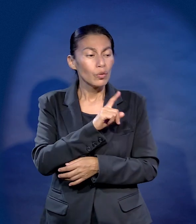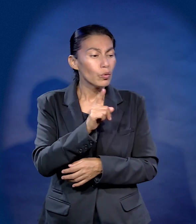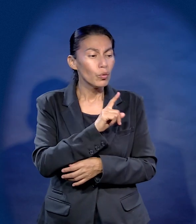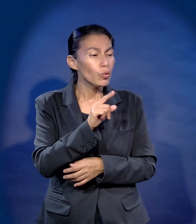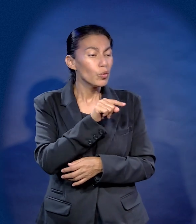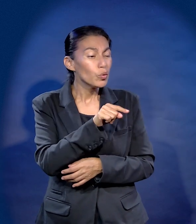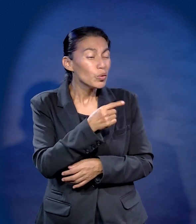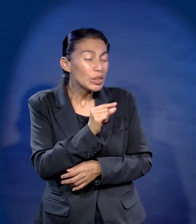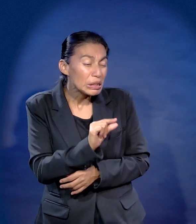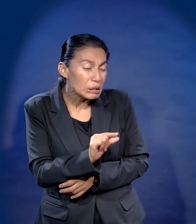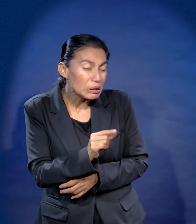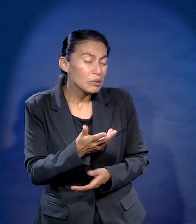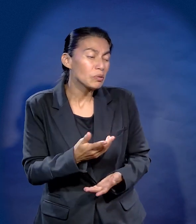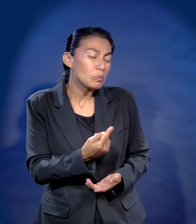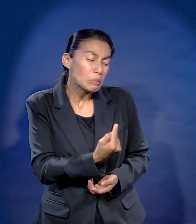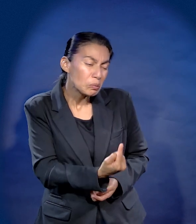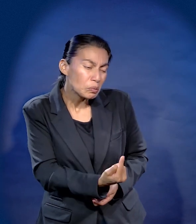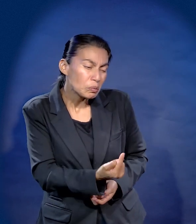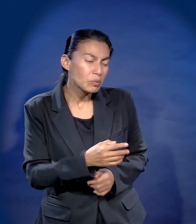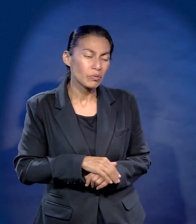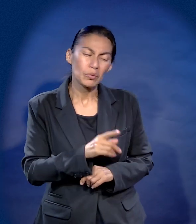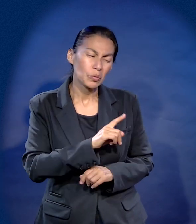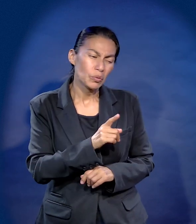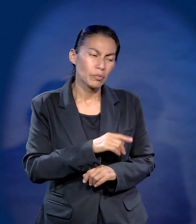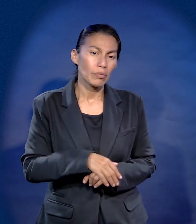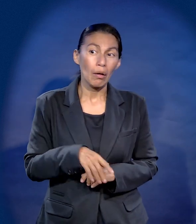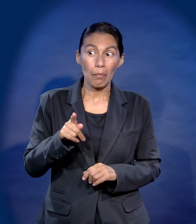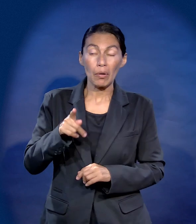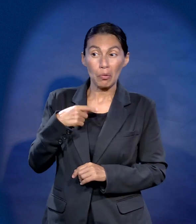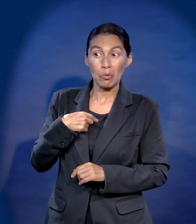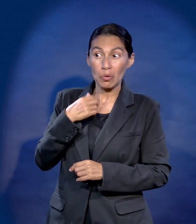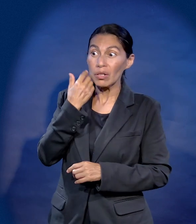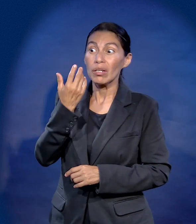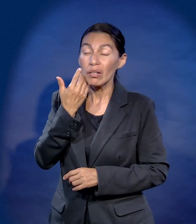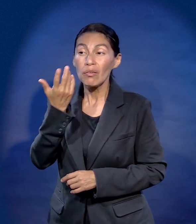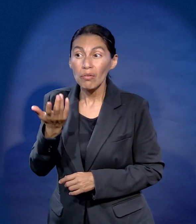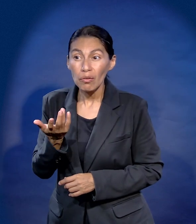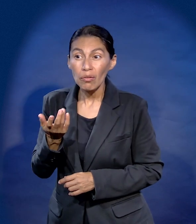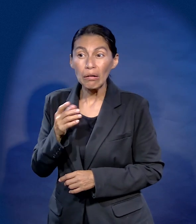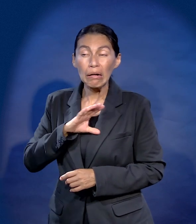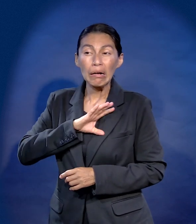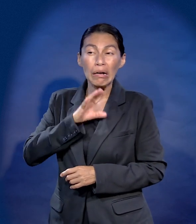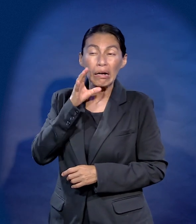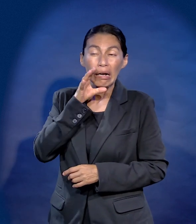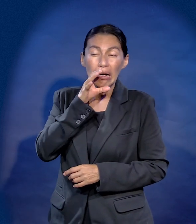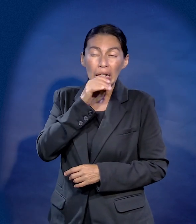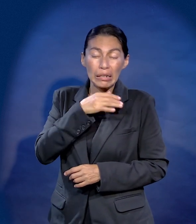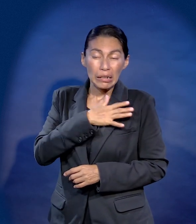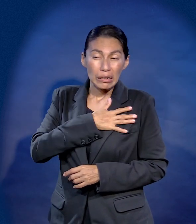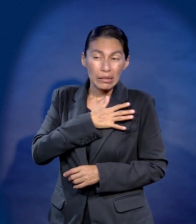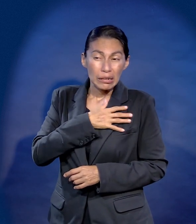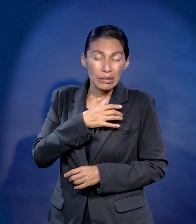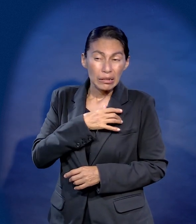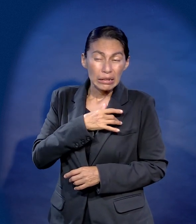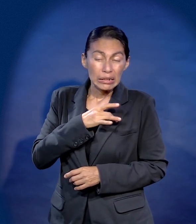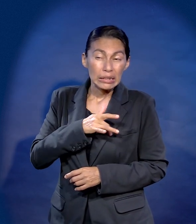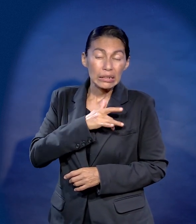Pero yo quiero ir. No, es que estás muy chiquito. Sí, pero yo siento calientito, yo quiero